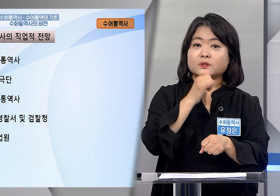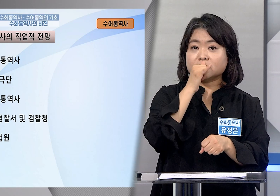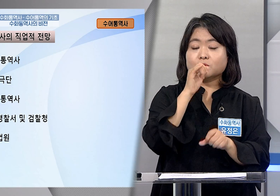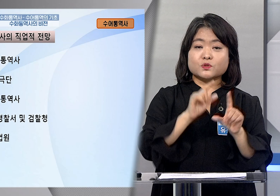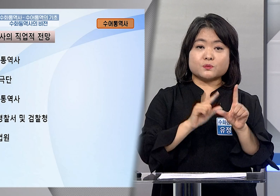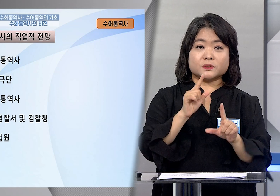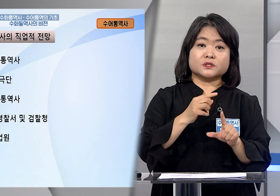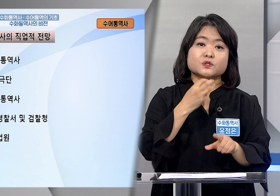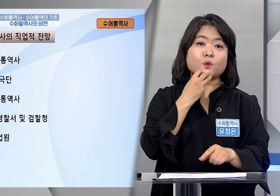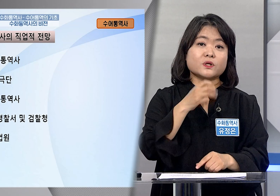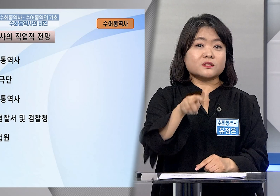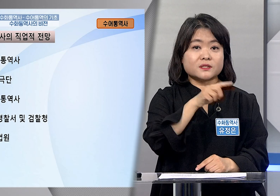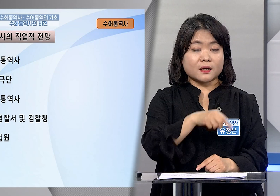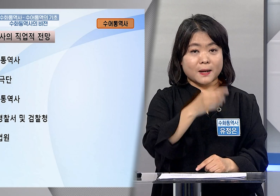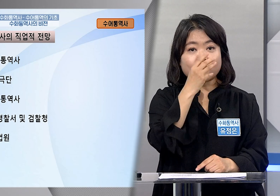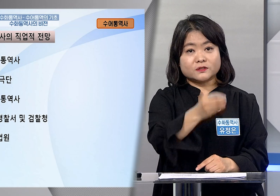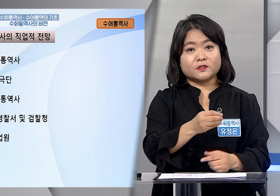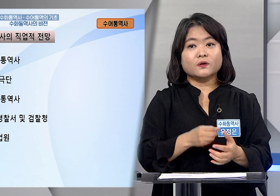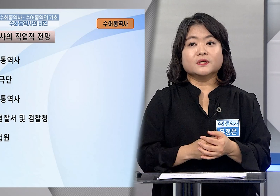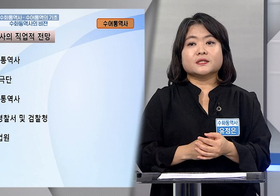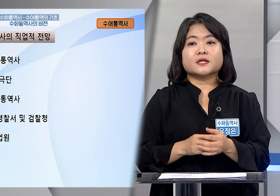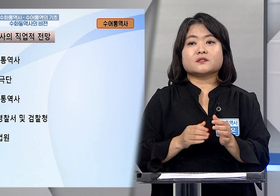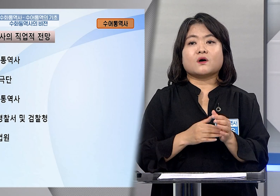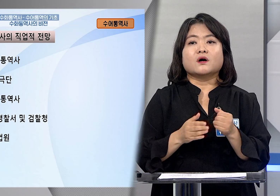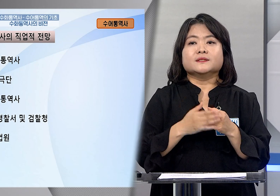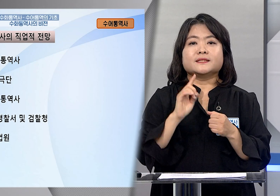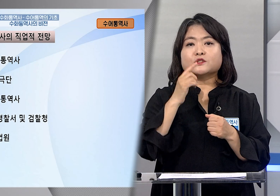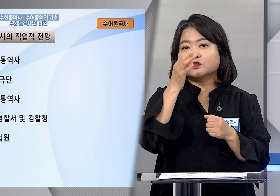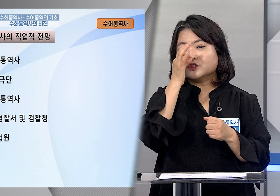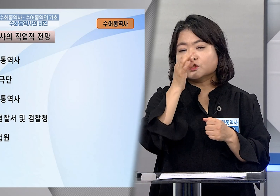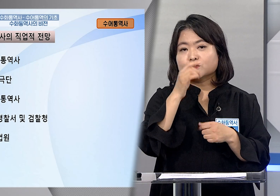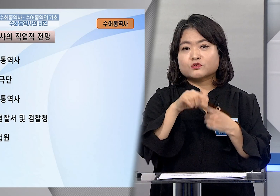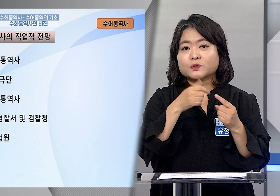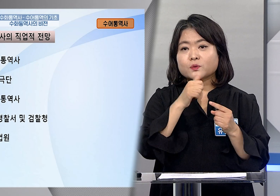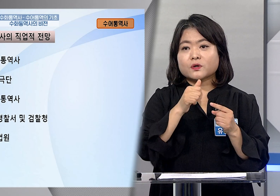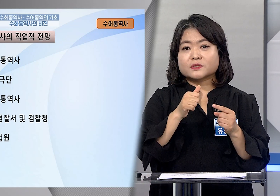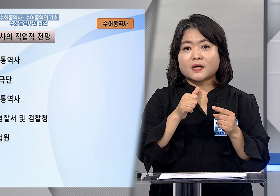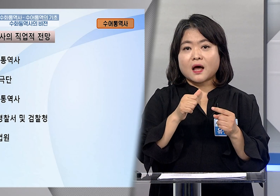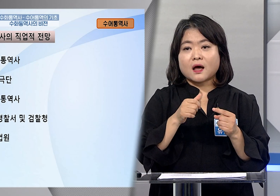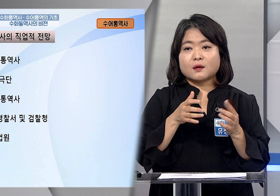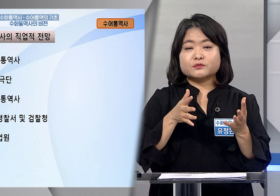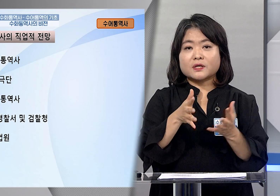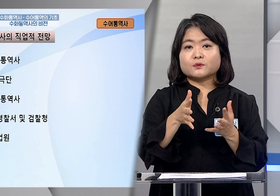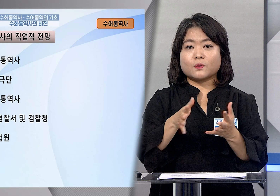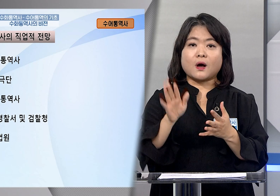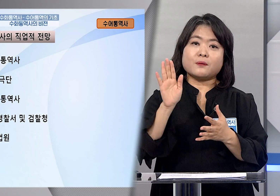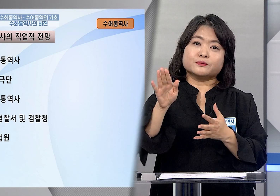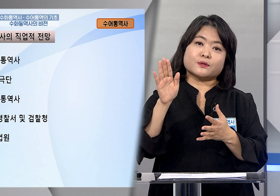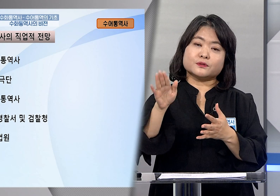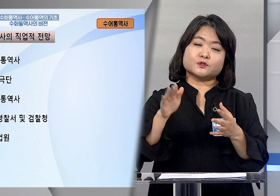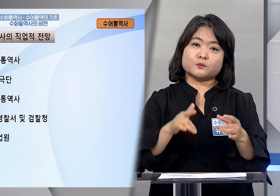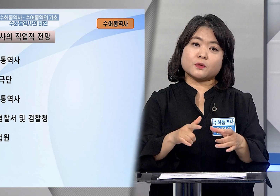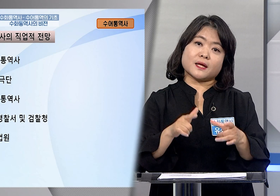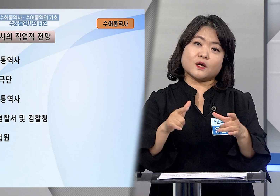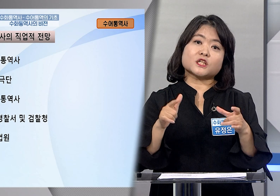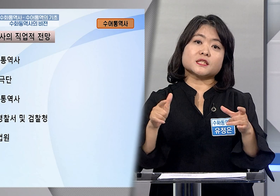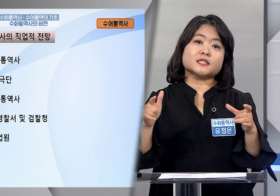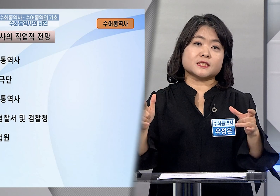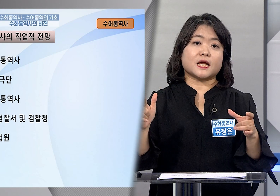있는 모습을 서울에서 제가 봤거든요. 그래서 예술 수화 통역사 분야도 앞으로는 좀 더 많이 확대되지